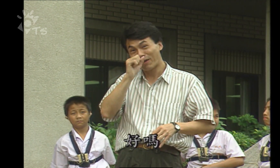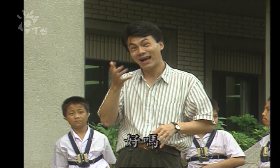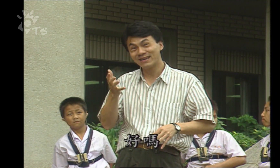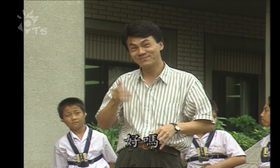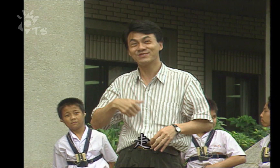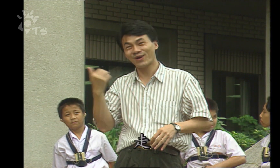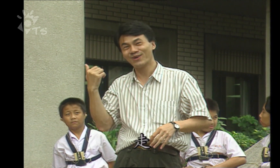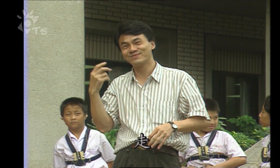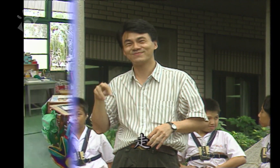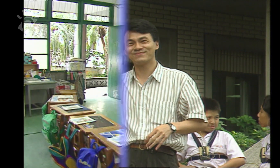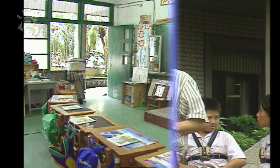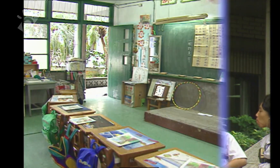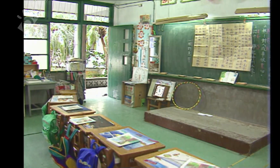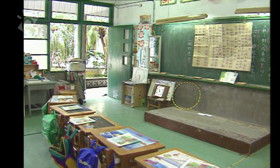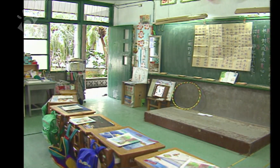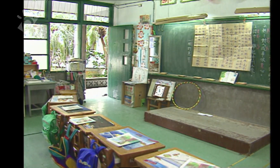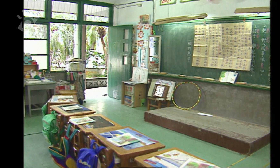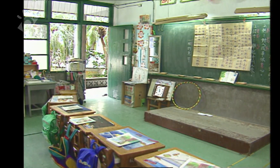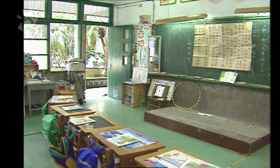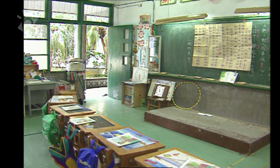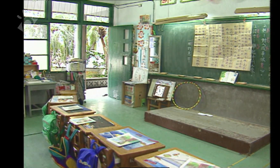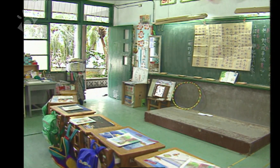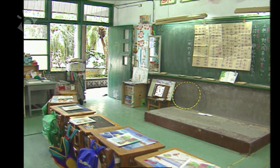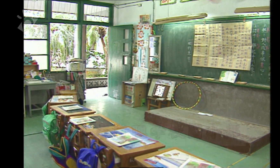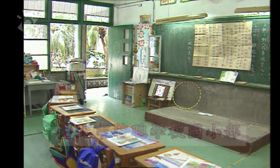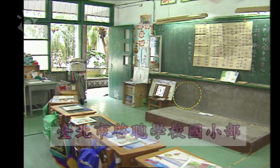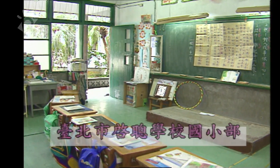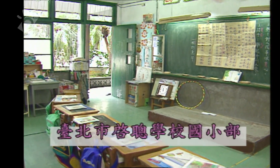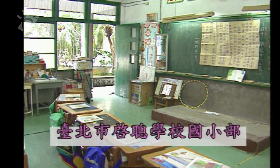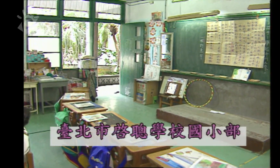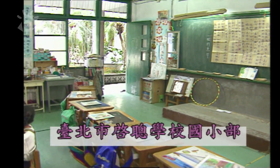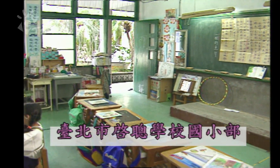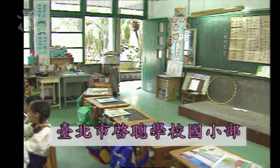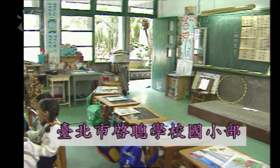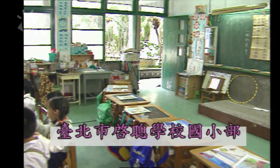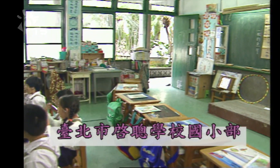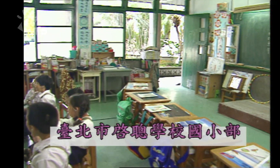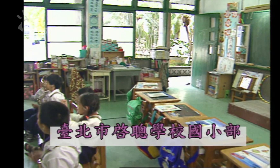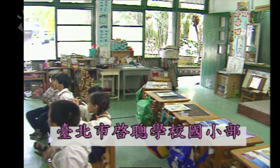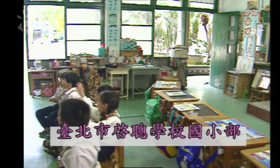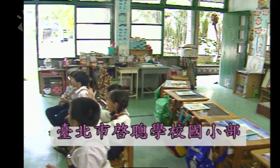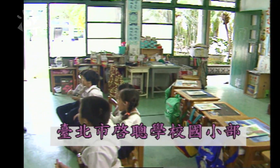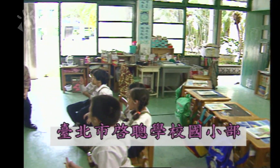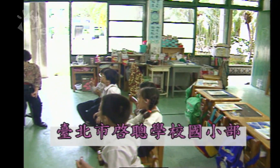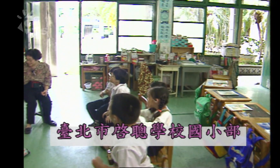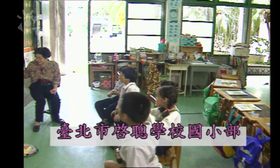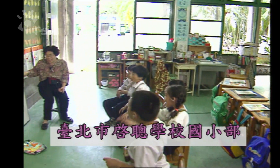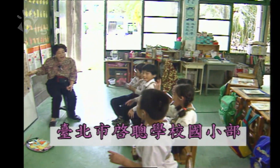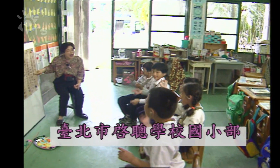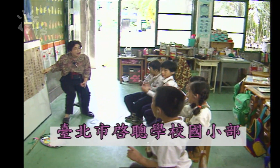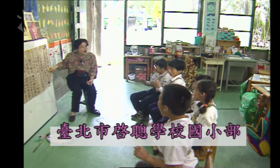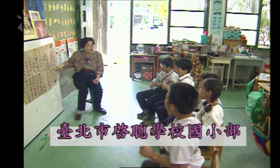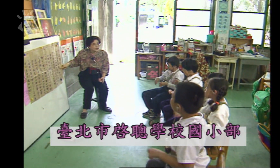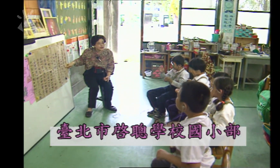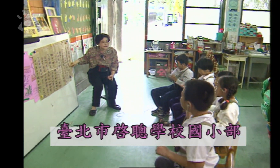走。 老鼠坐在桥